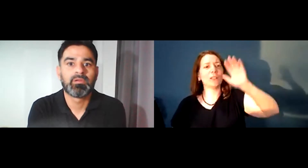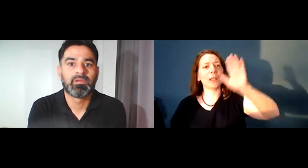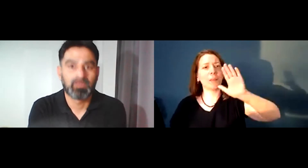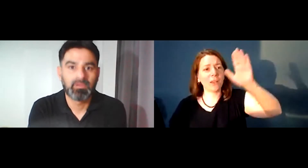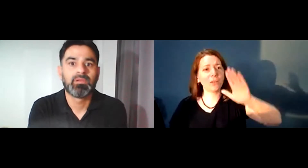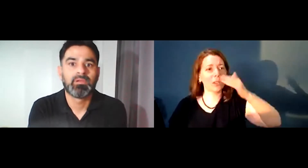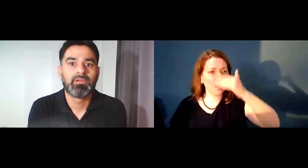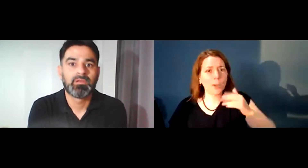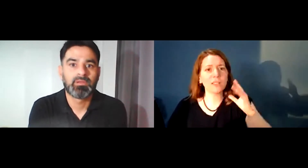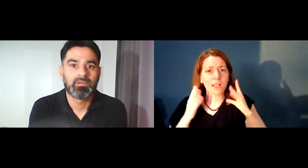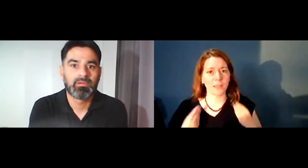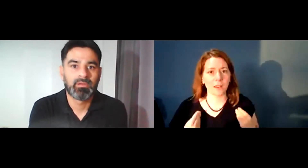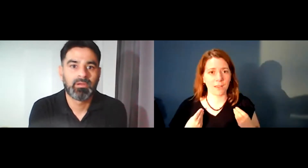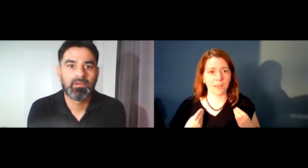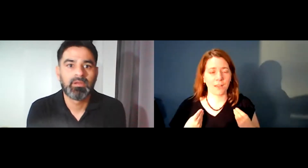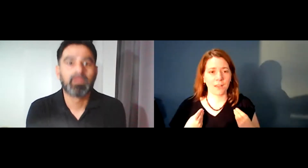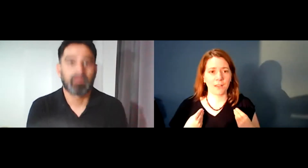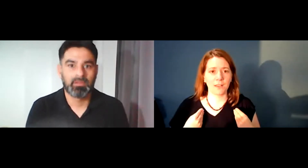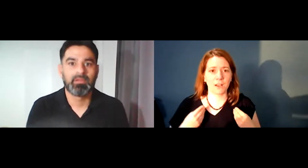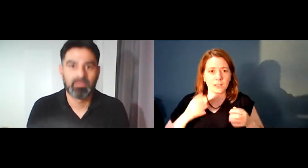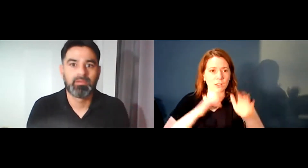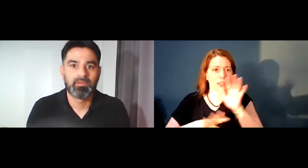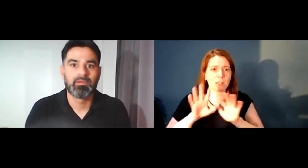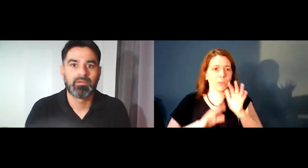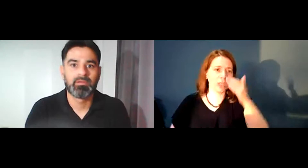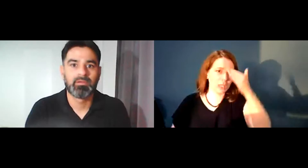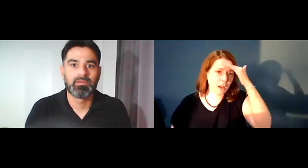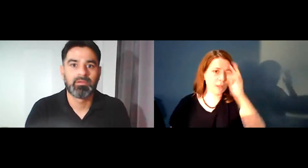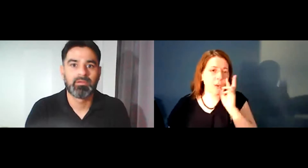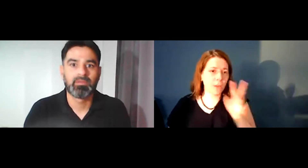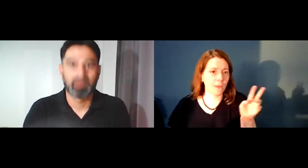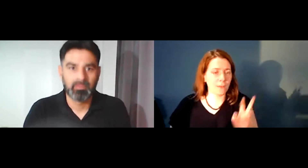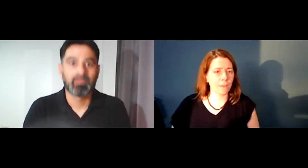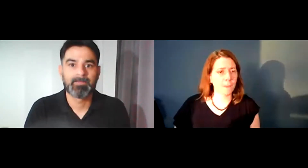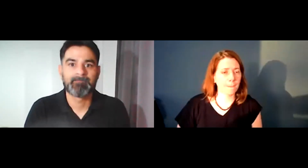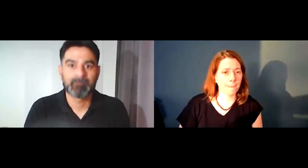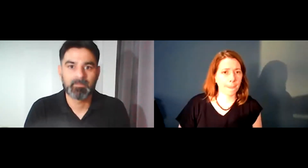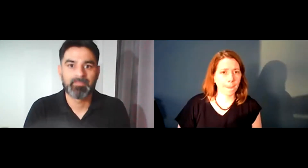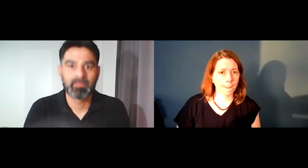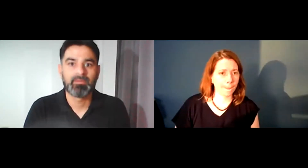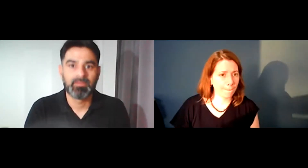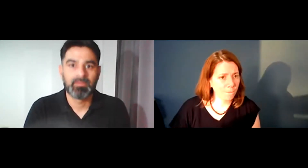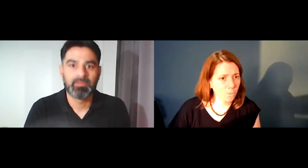la mano, y después Sandra. Así organizamos y los ve. Yo quería decir una cosa.